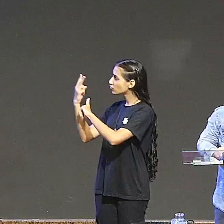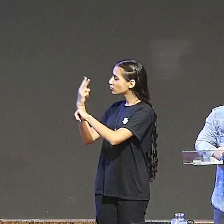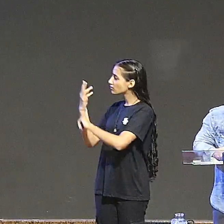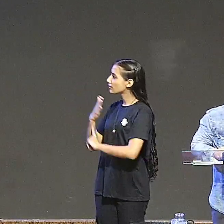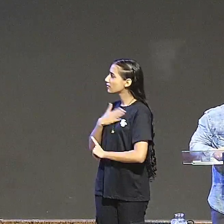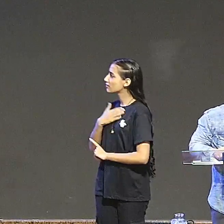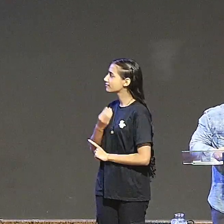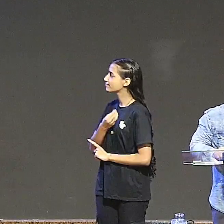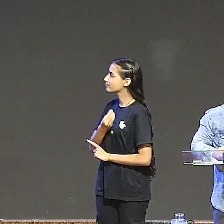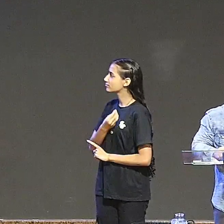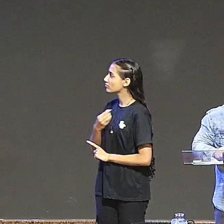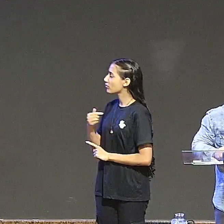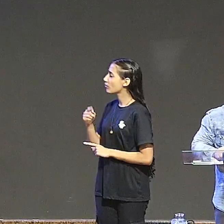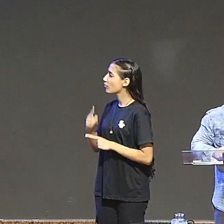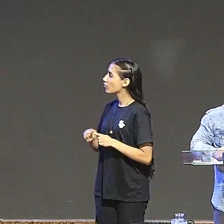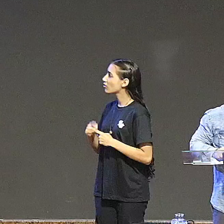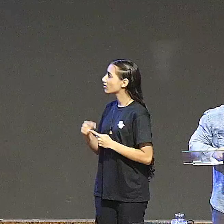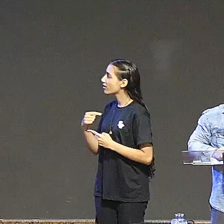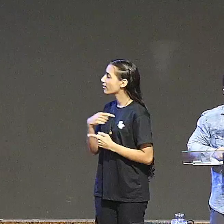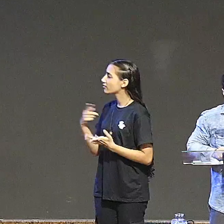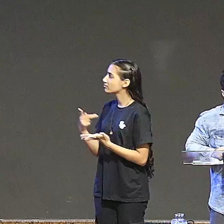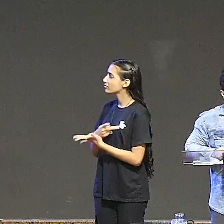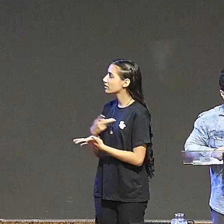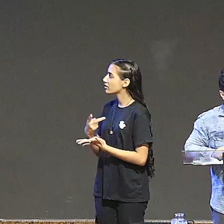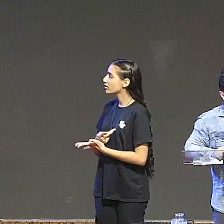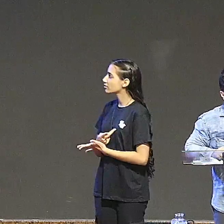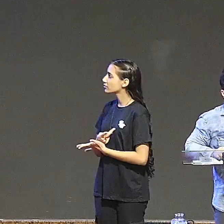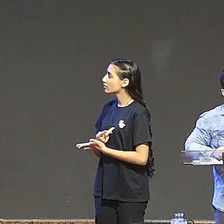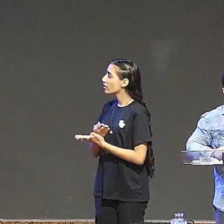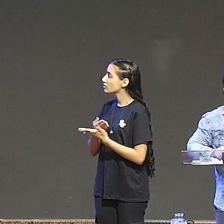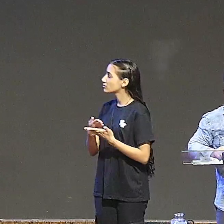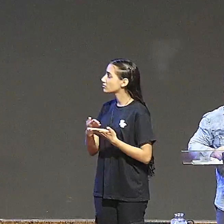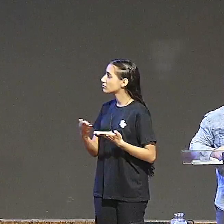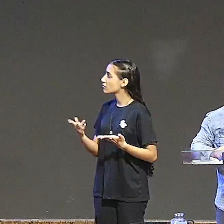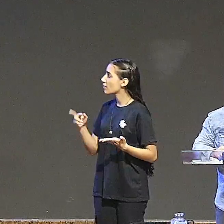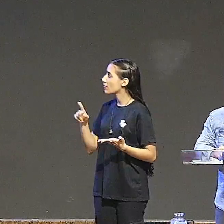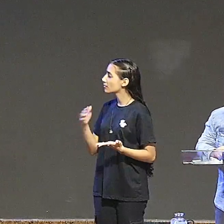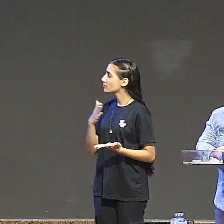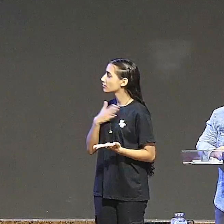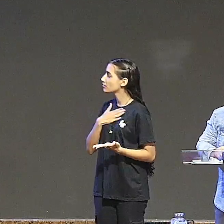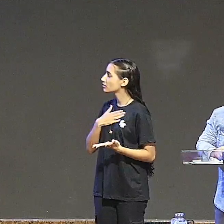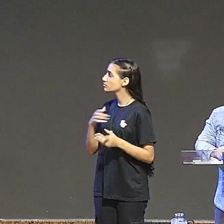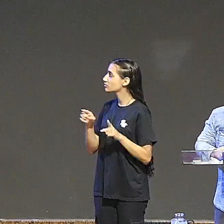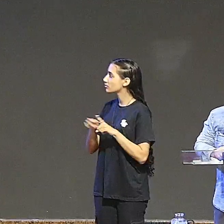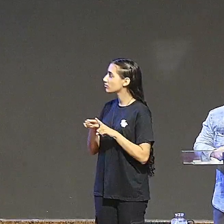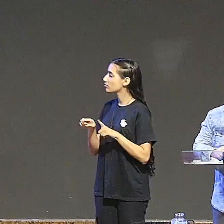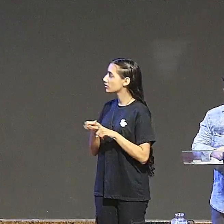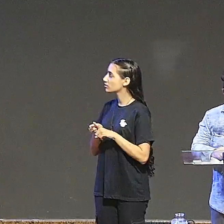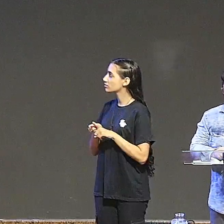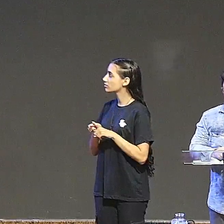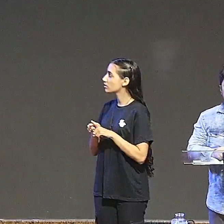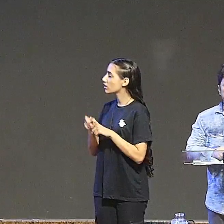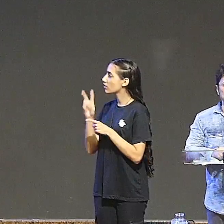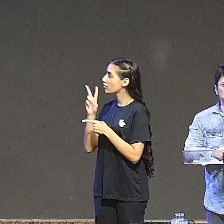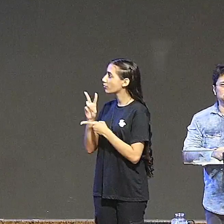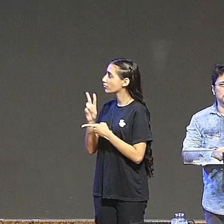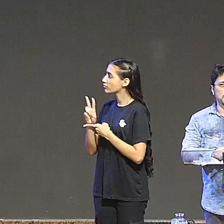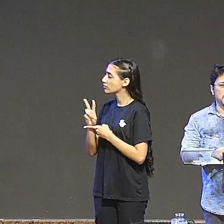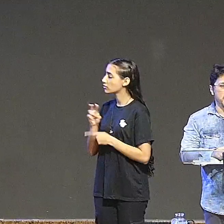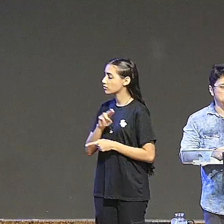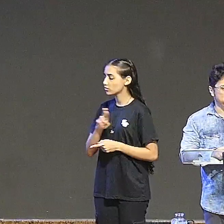irmãos que haja fome sede no coração deles por mais do Senhor em nome de